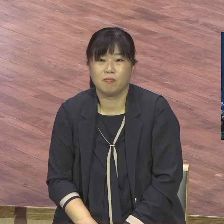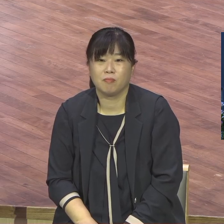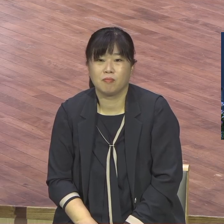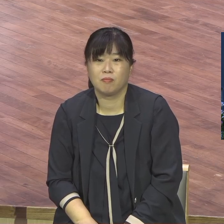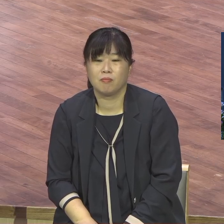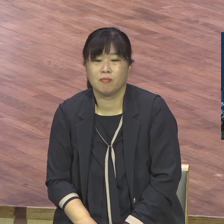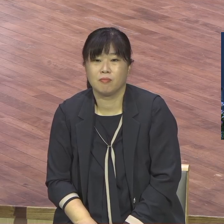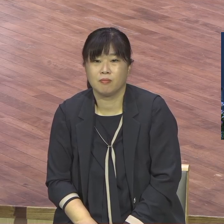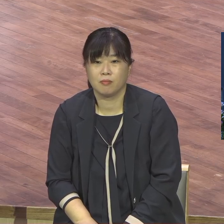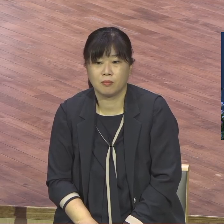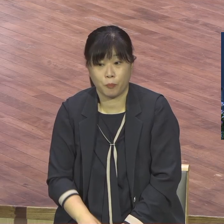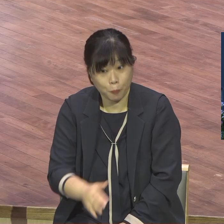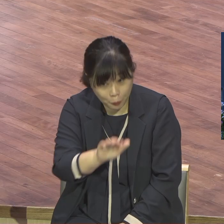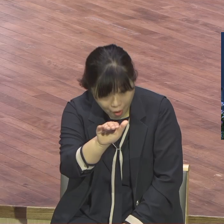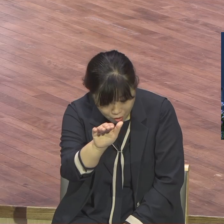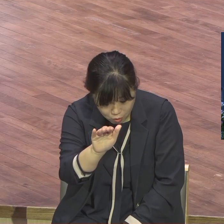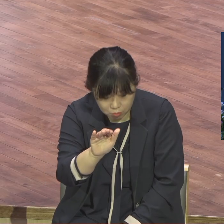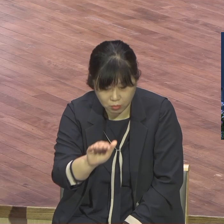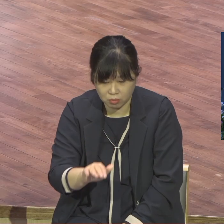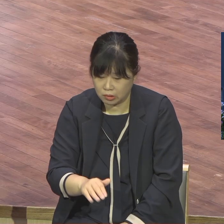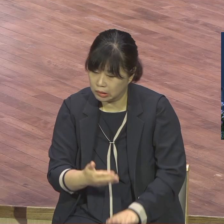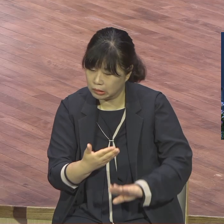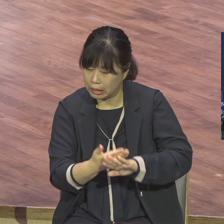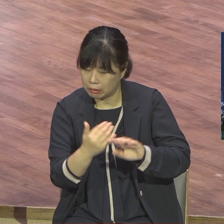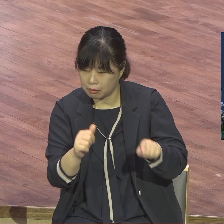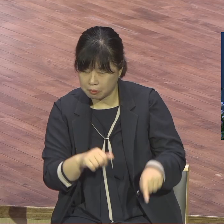여러분 남을 비판하는 것